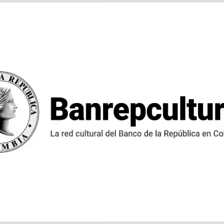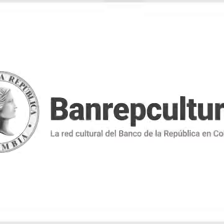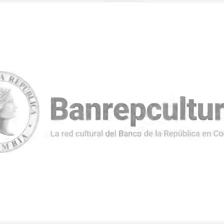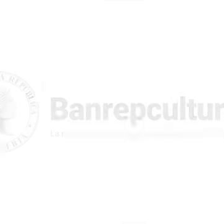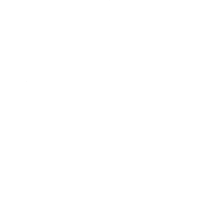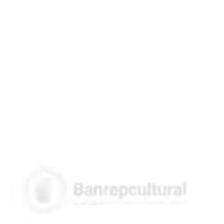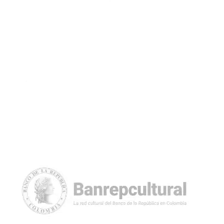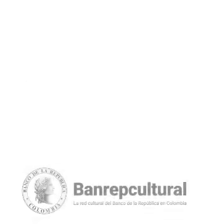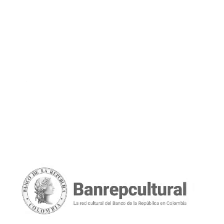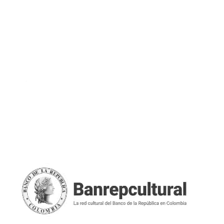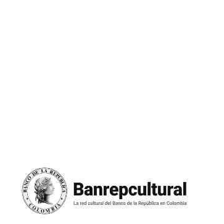¡Gracias!